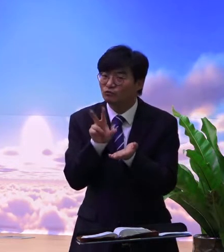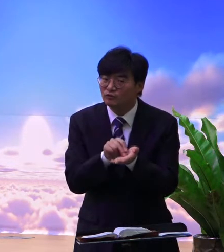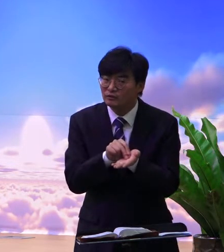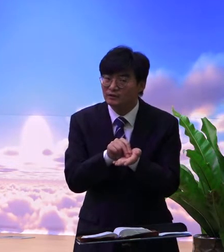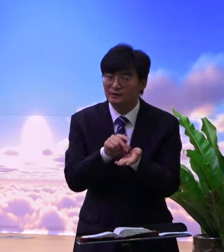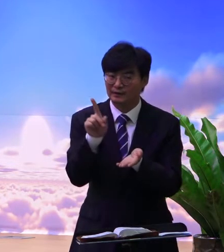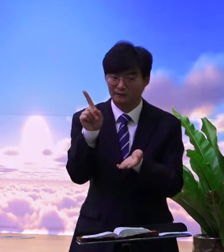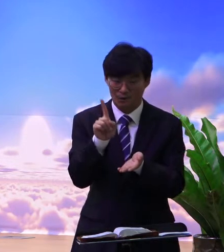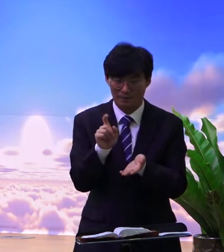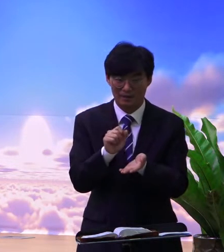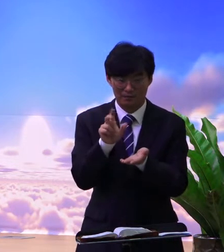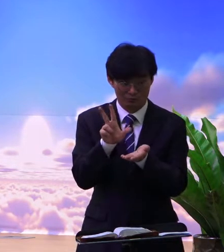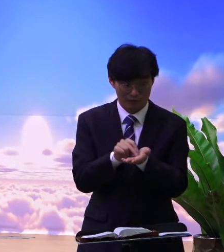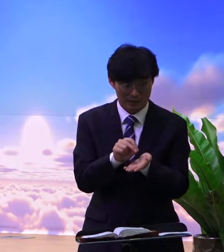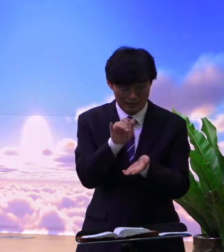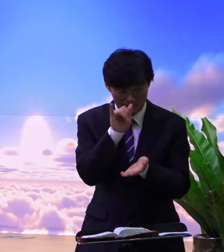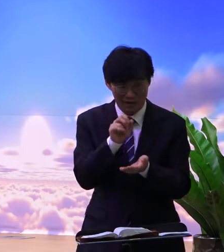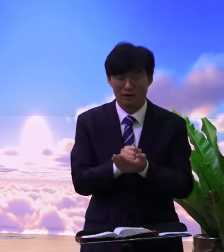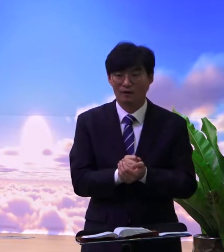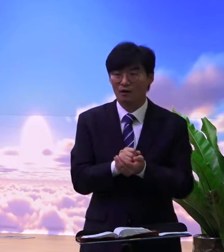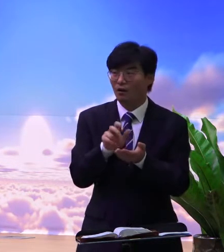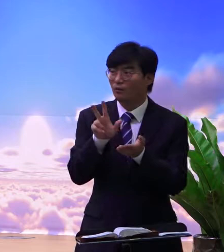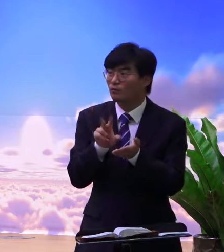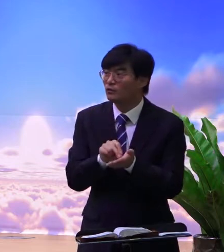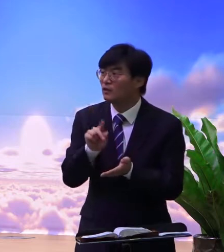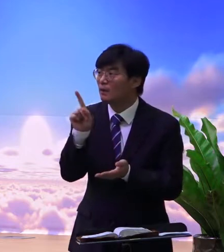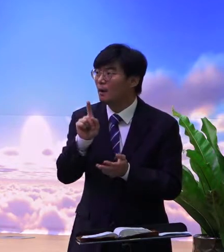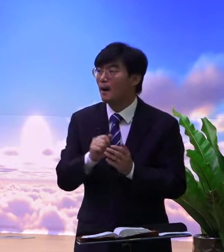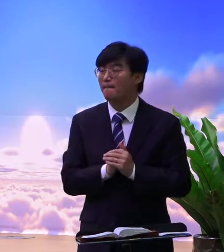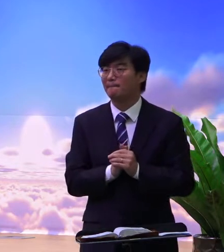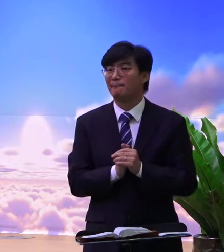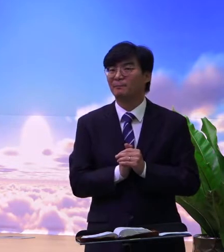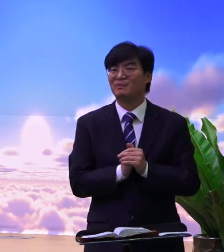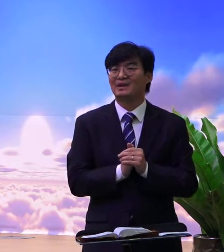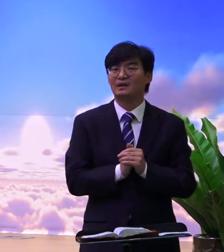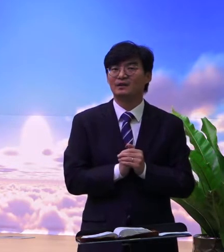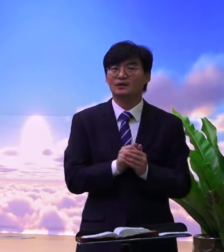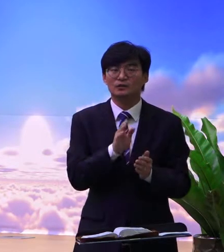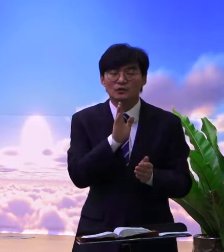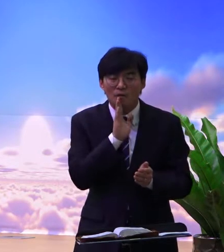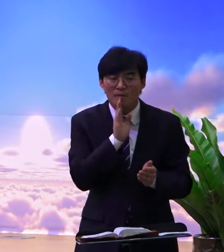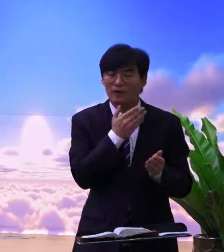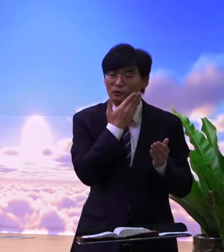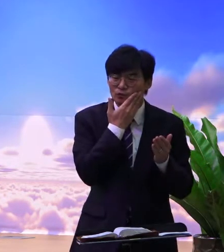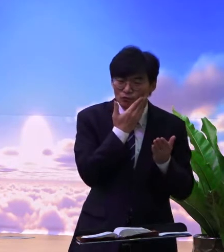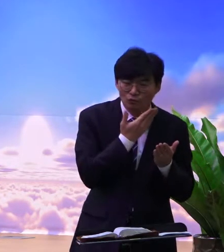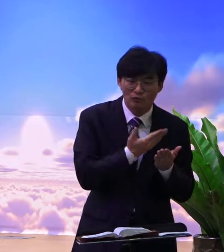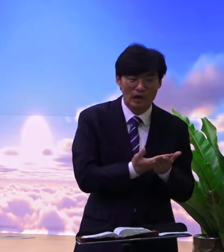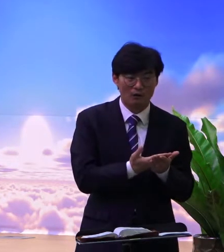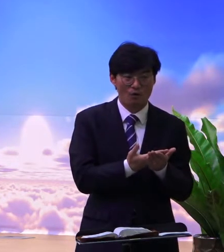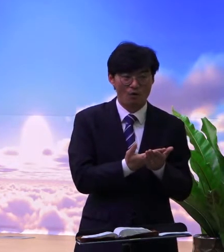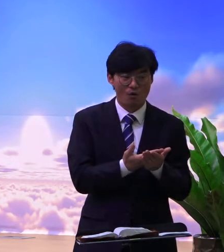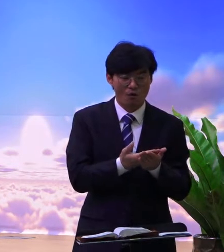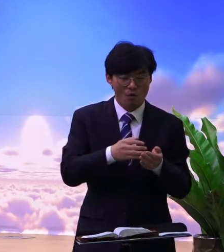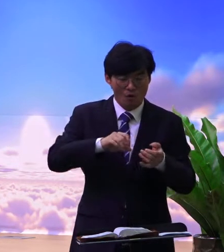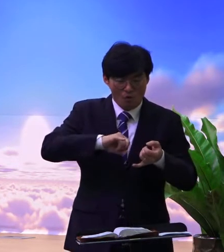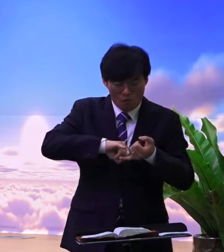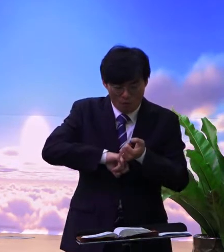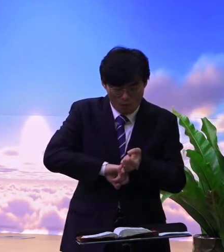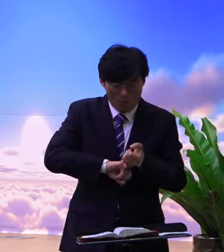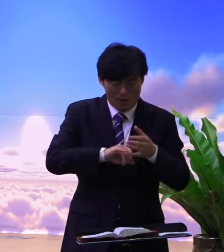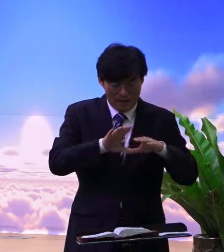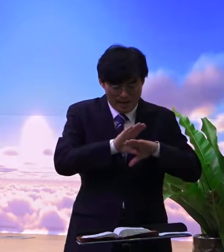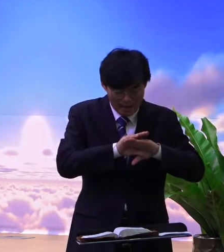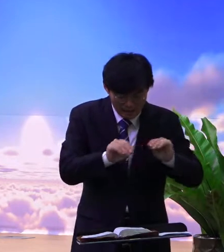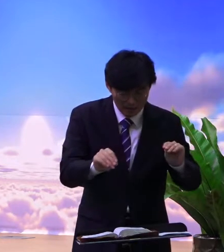합니다. 그런데 정말 어쩌면 정말 중요하고 매우 심각하고 꼭 해결해야 하는 그런